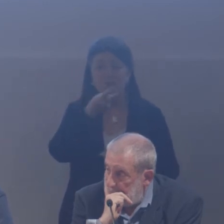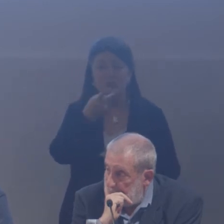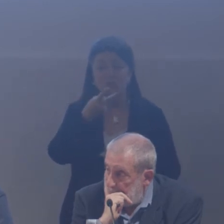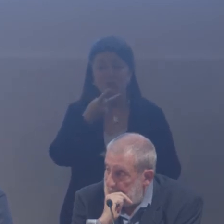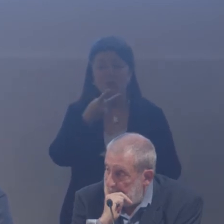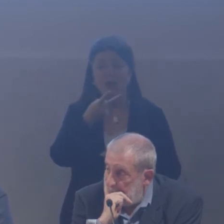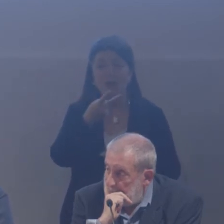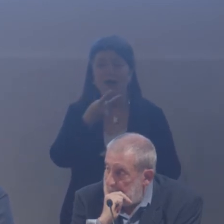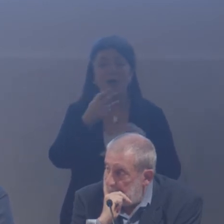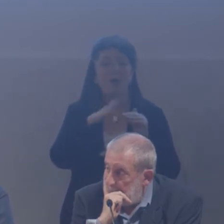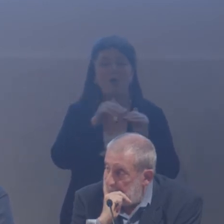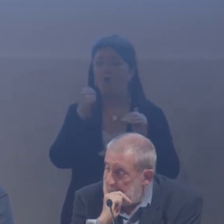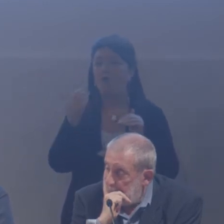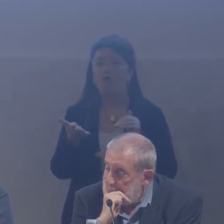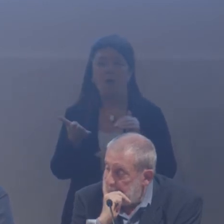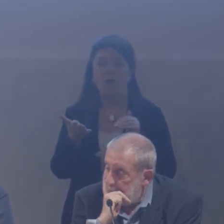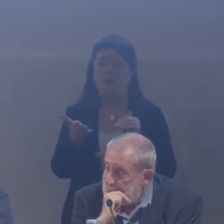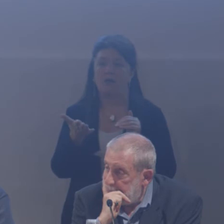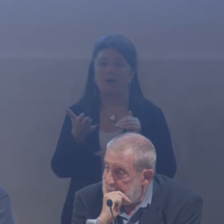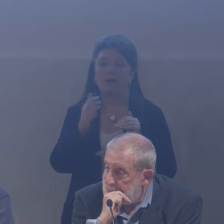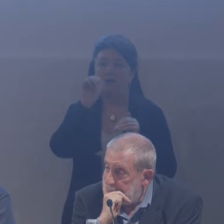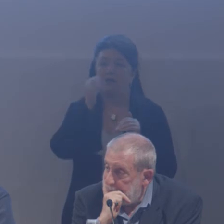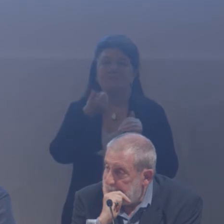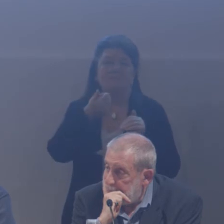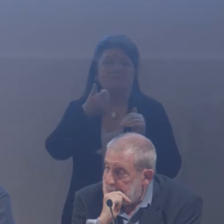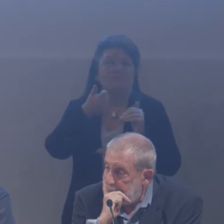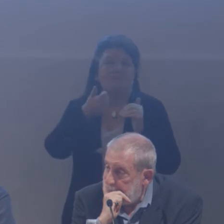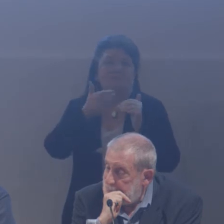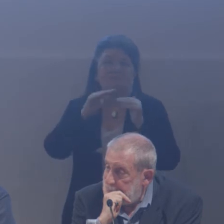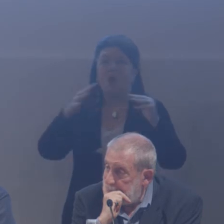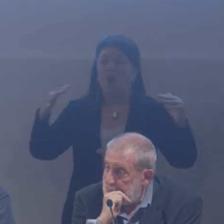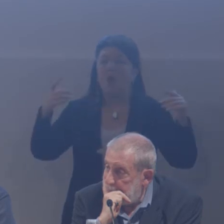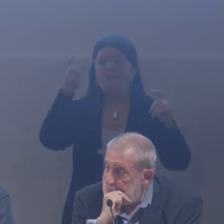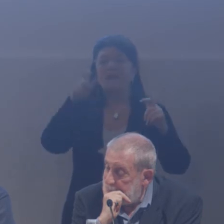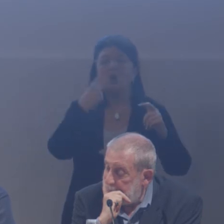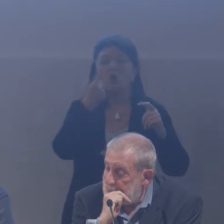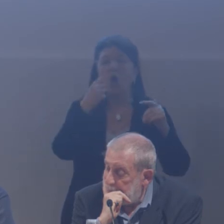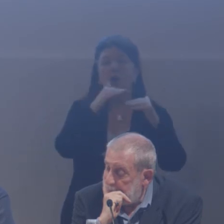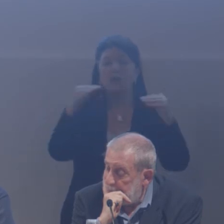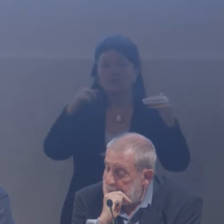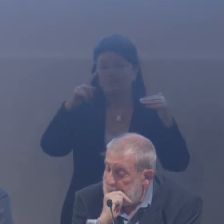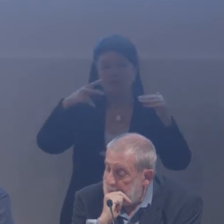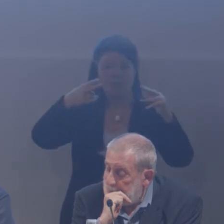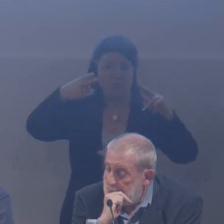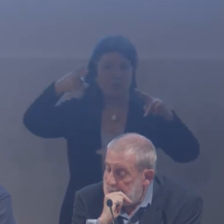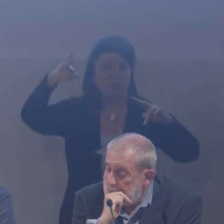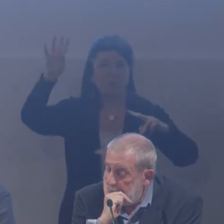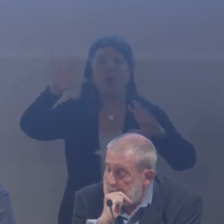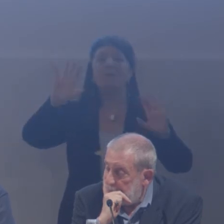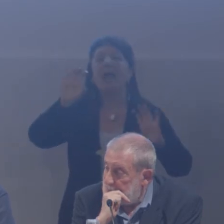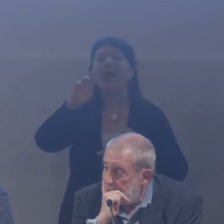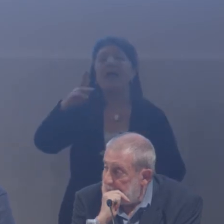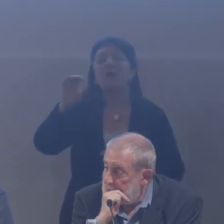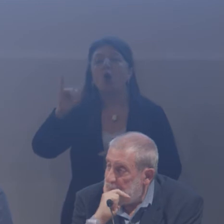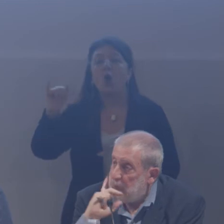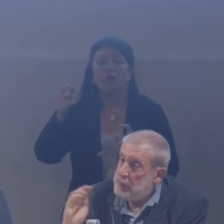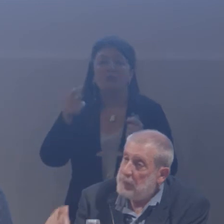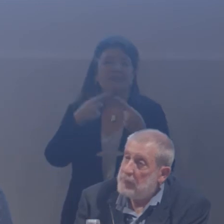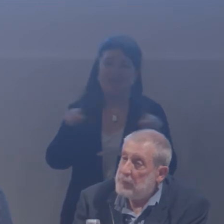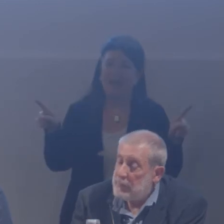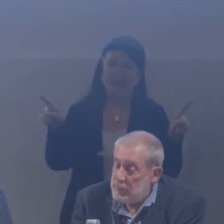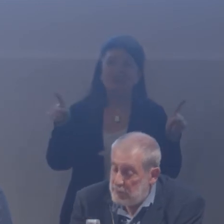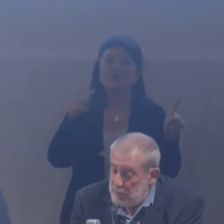certamente, ma non degli eroi, erano persone che avevano un principio, un